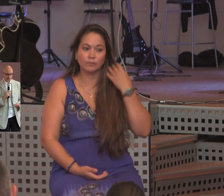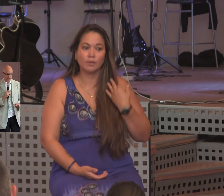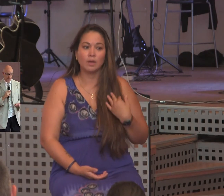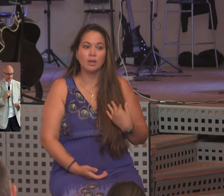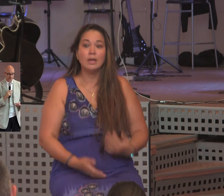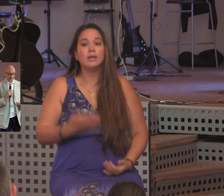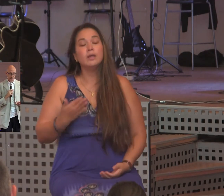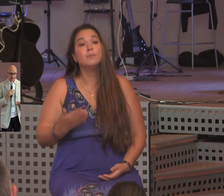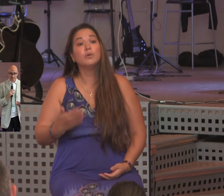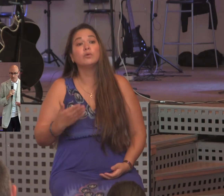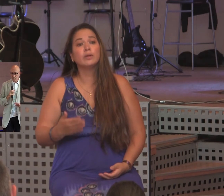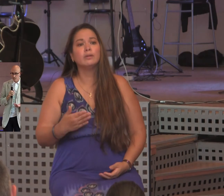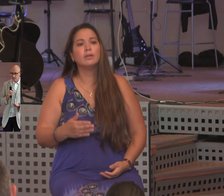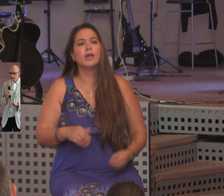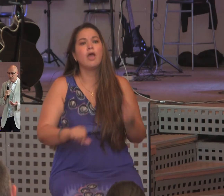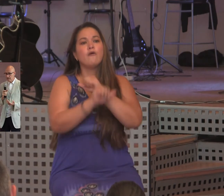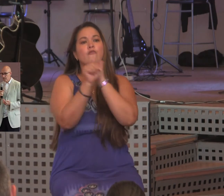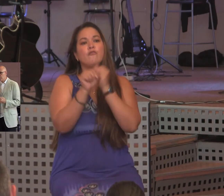Dios.